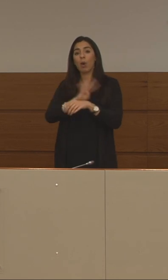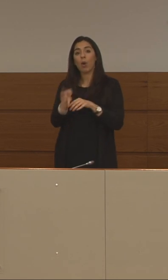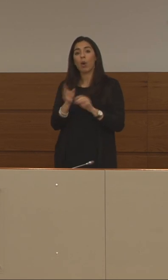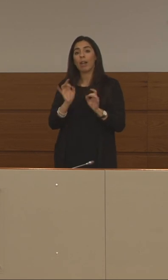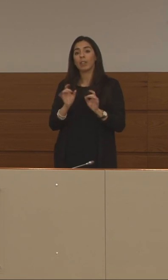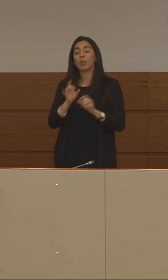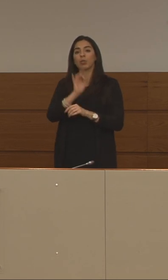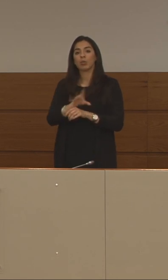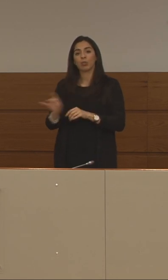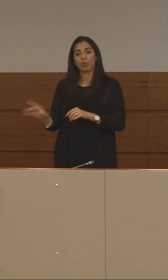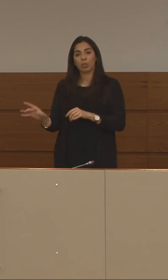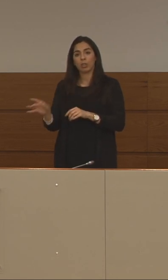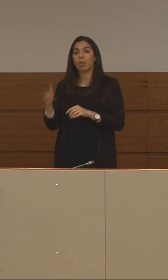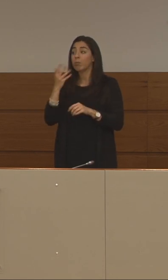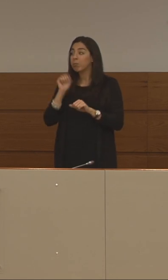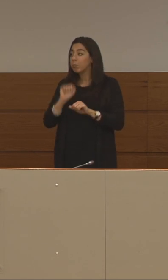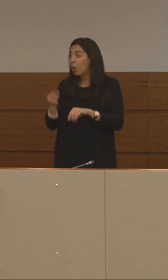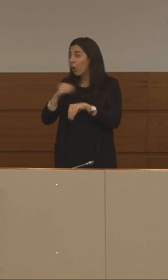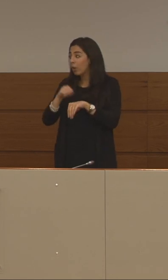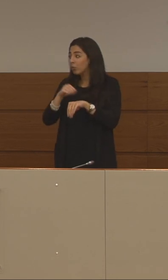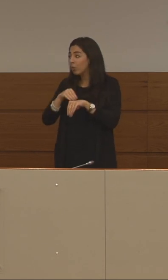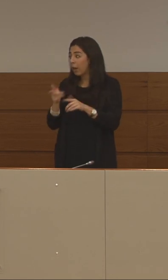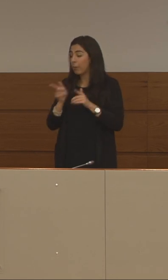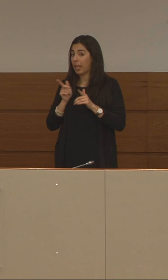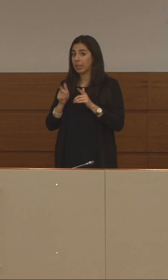più se ci sono aggiornamenti in merito grazie